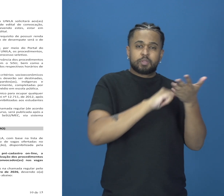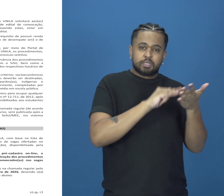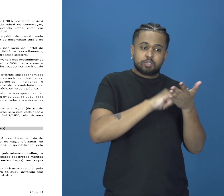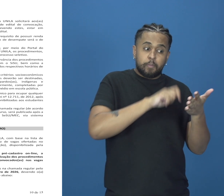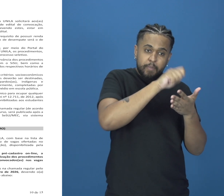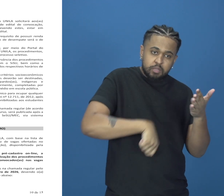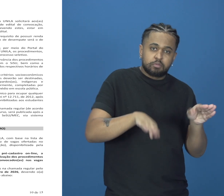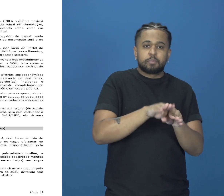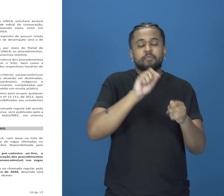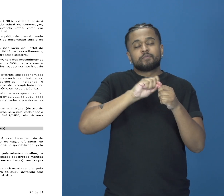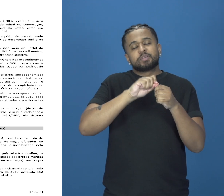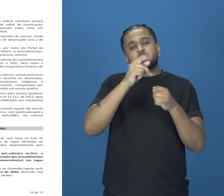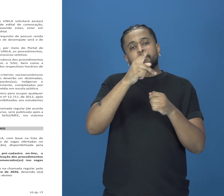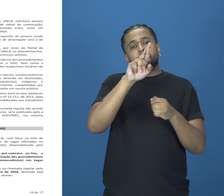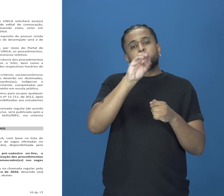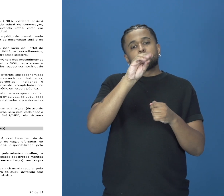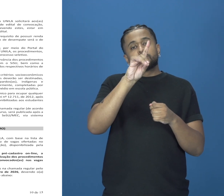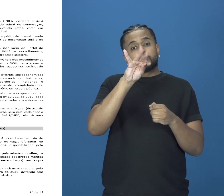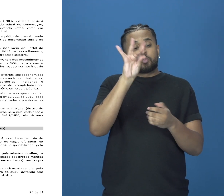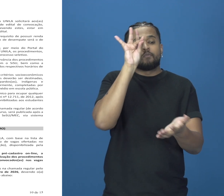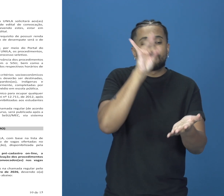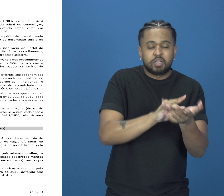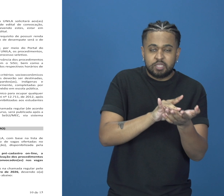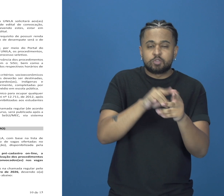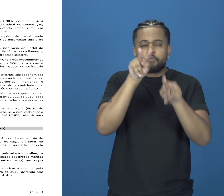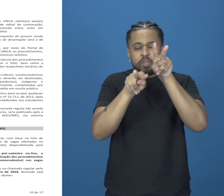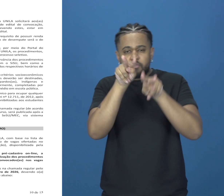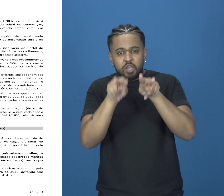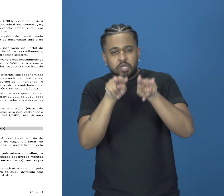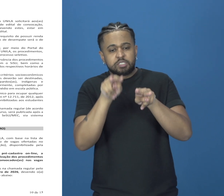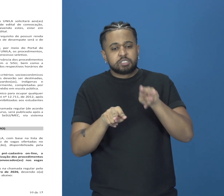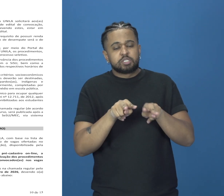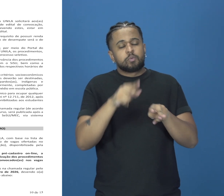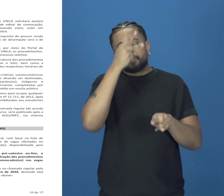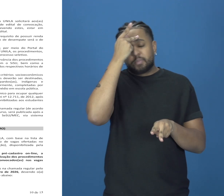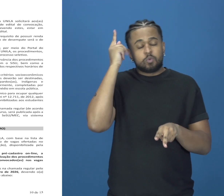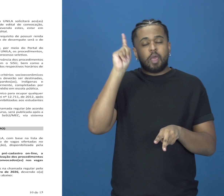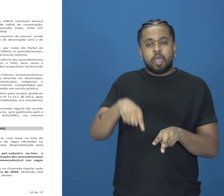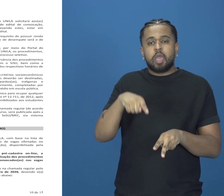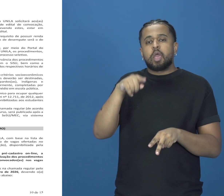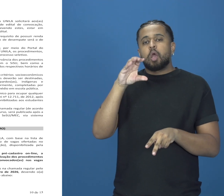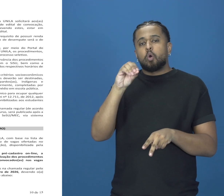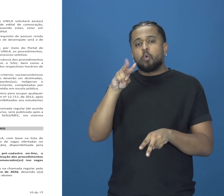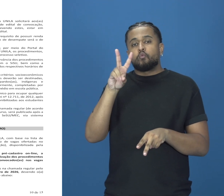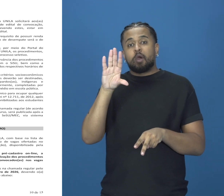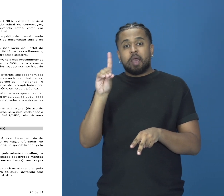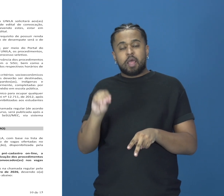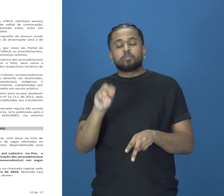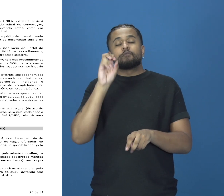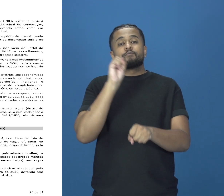a realização dos procedimentos de validação e verificação dos candidatos convocados nas